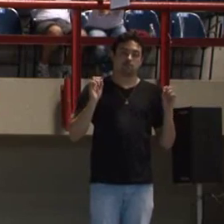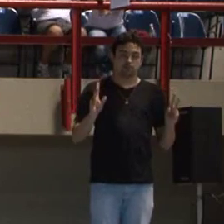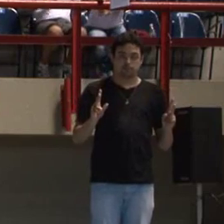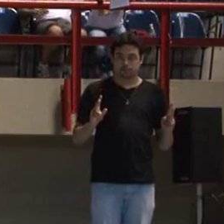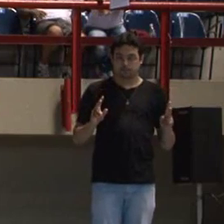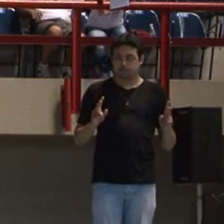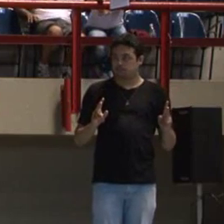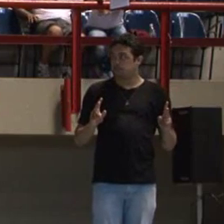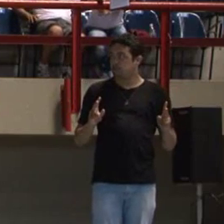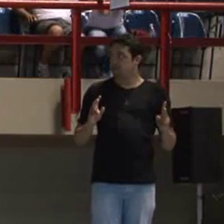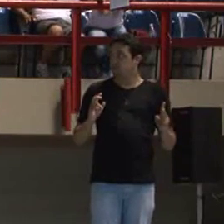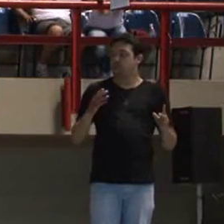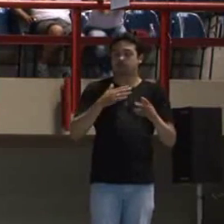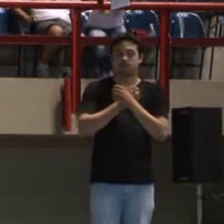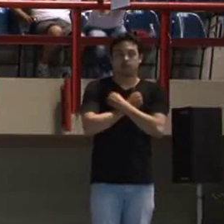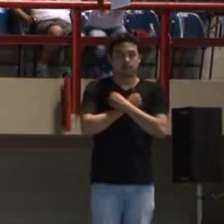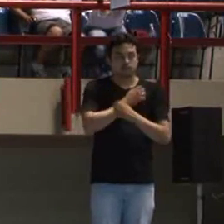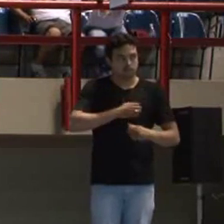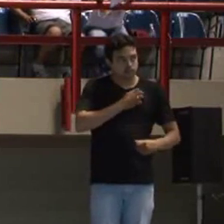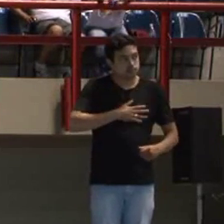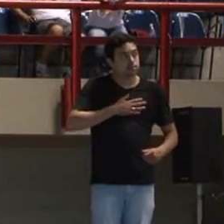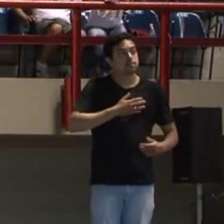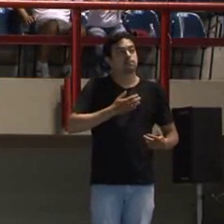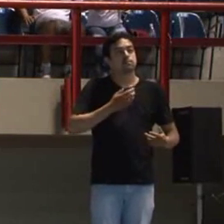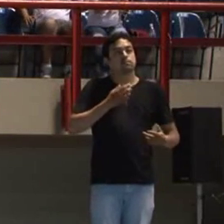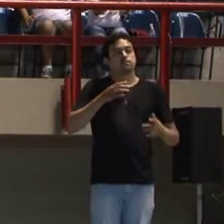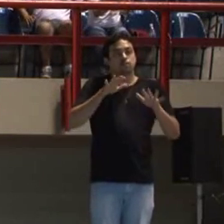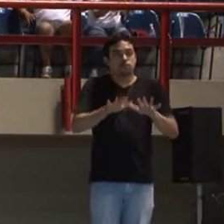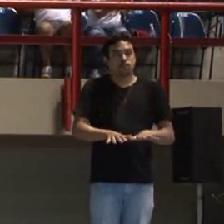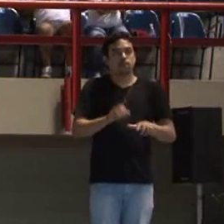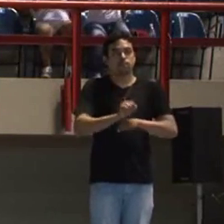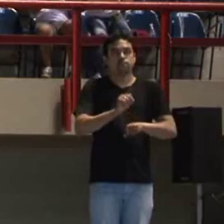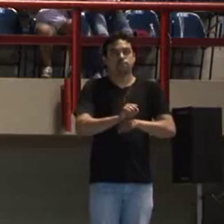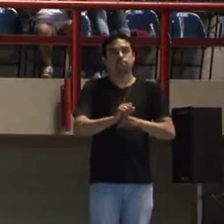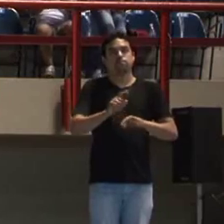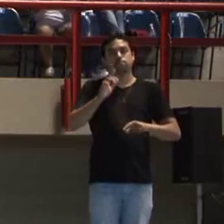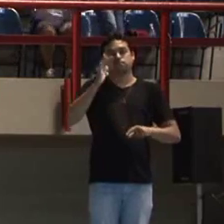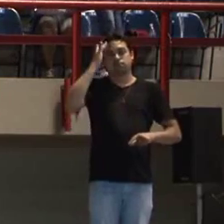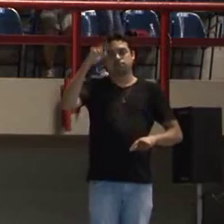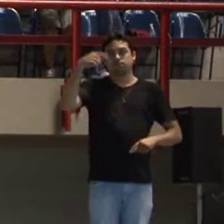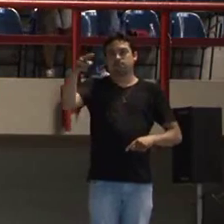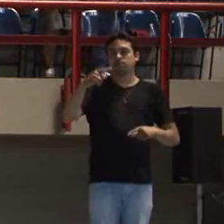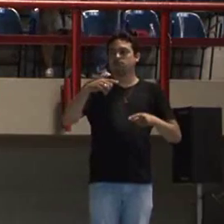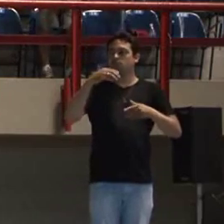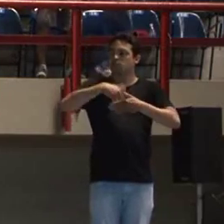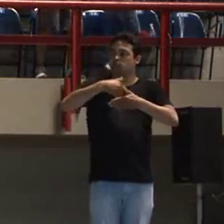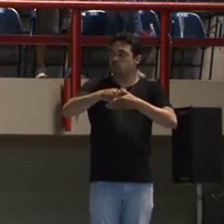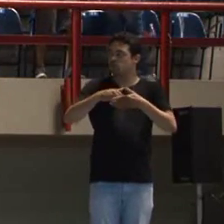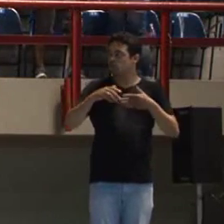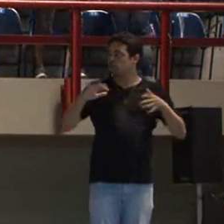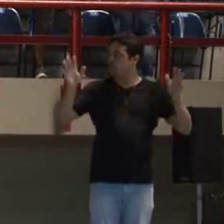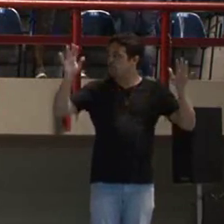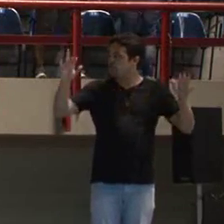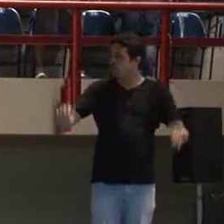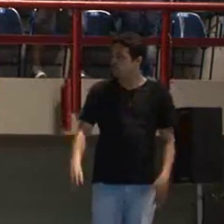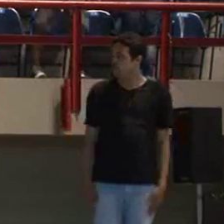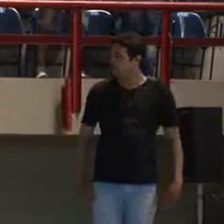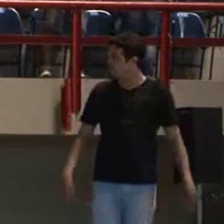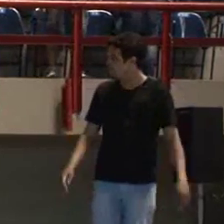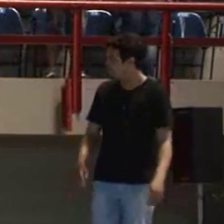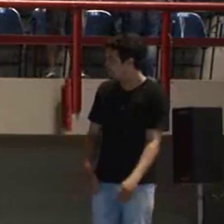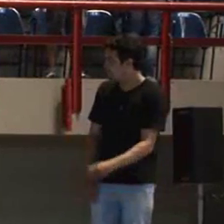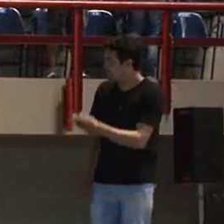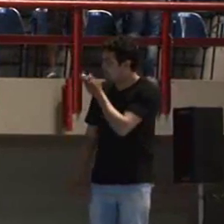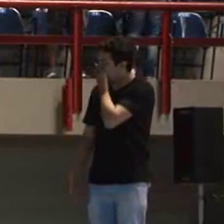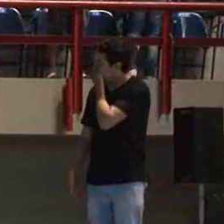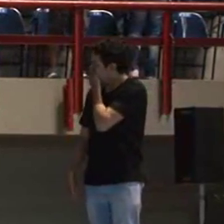Tranquilo? Moçada, foi um prazer, obrigado por terem ficado até agora. Bom jogo para todo mundo, até outra oportunidade. Tchau, tchau, tchau, tchau, tchau.